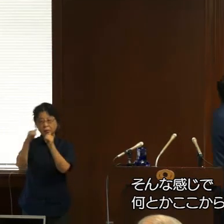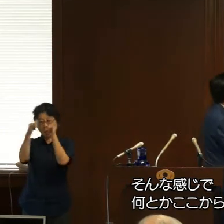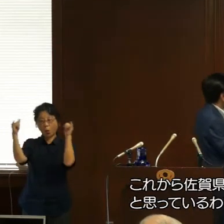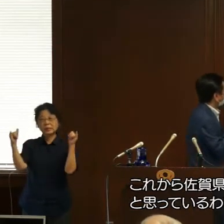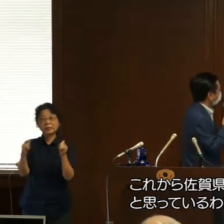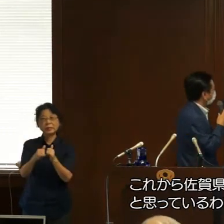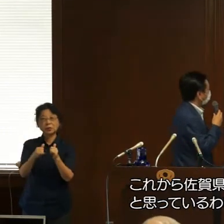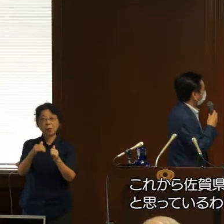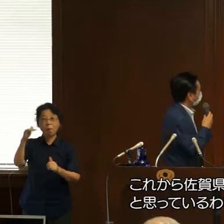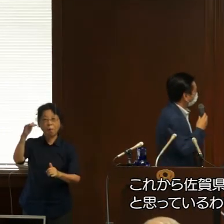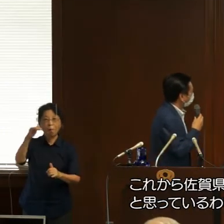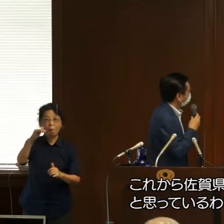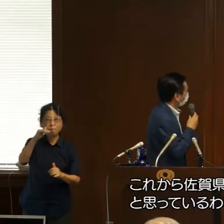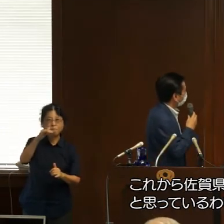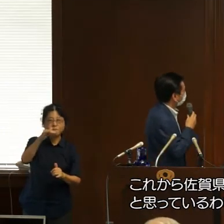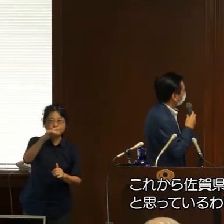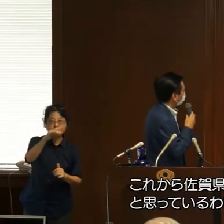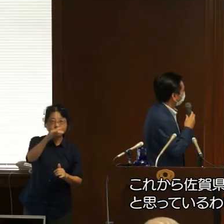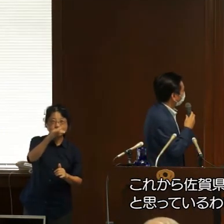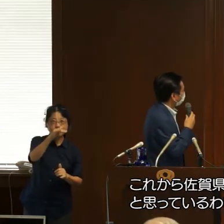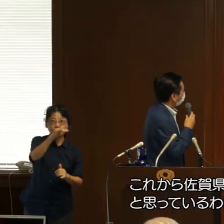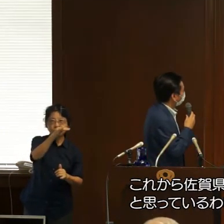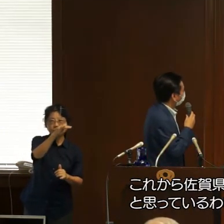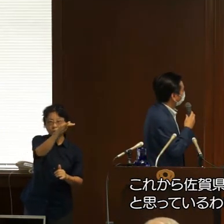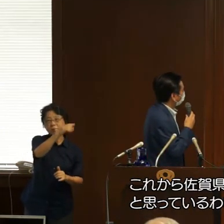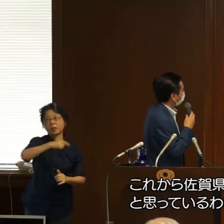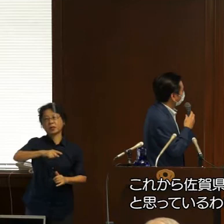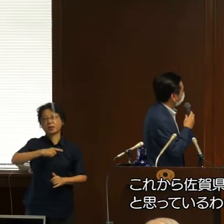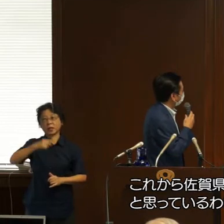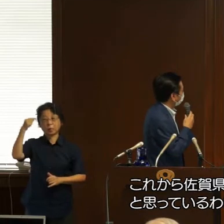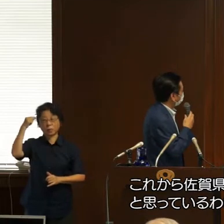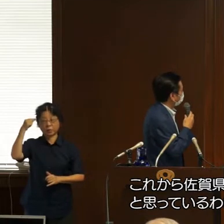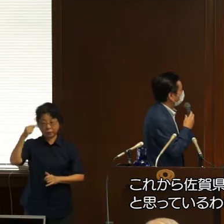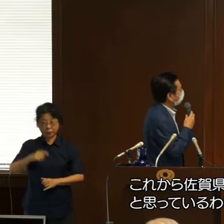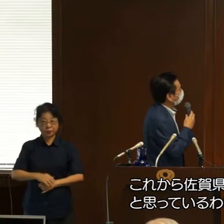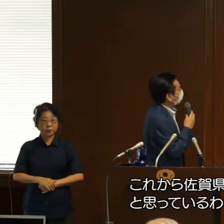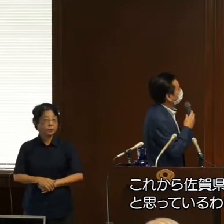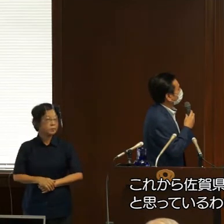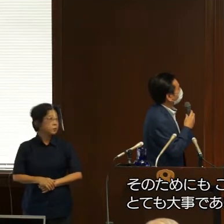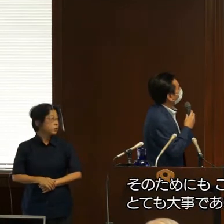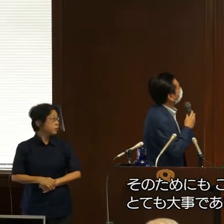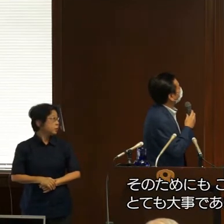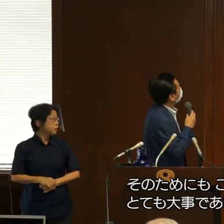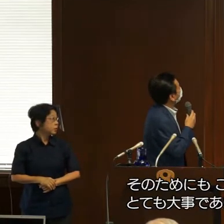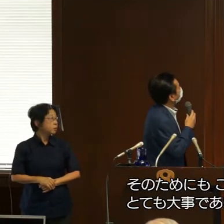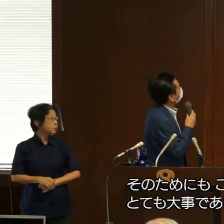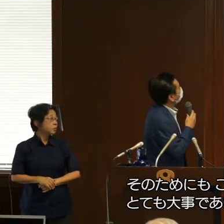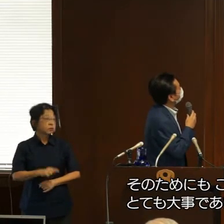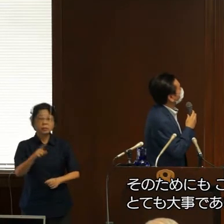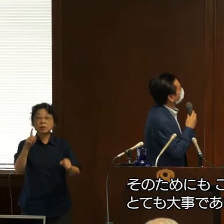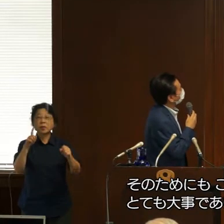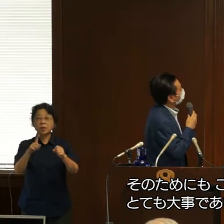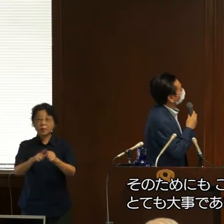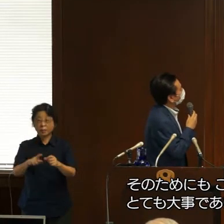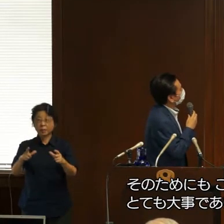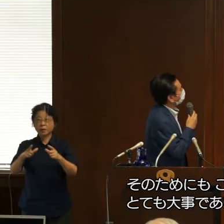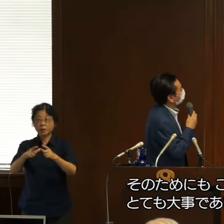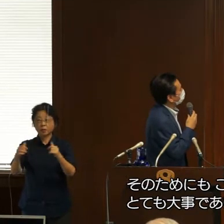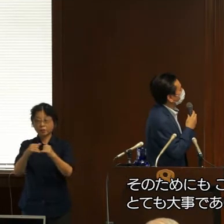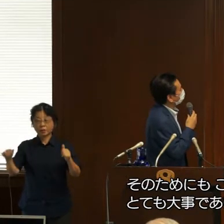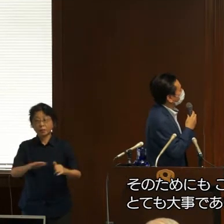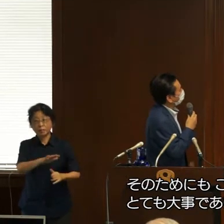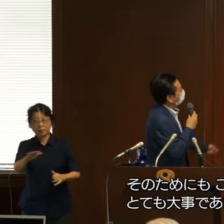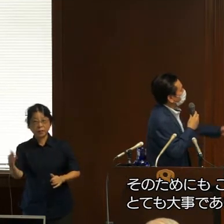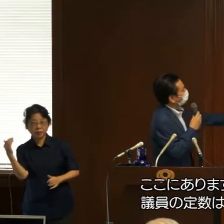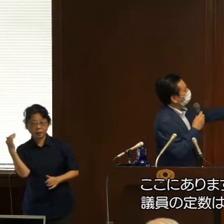で、これから佐賀県を盛り上げていきたいと思っているわけなんですが、そのためにもこの国勢調査というのはとても大